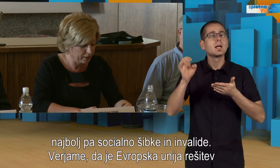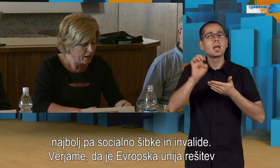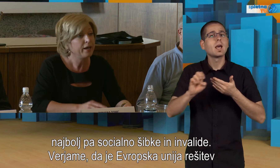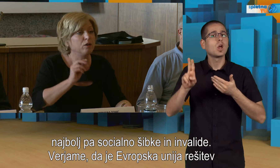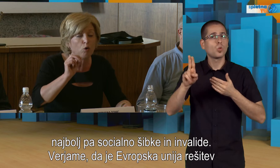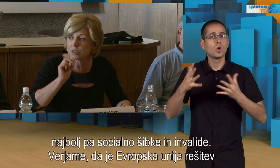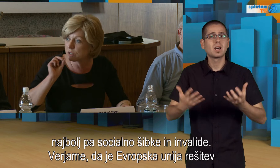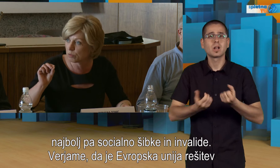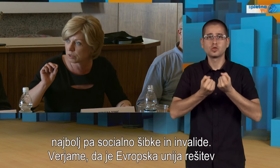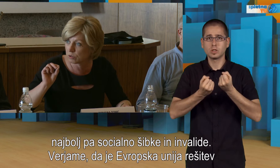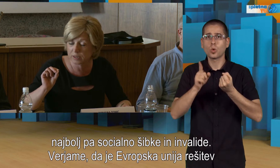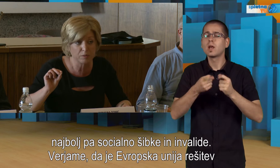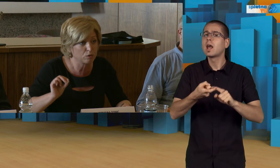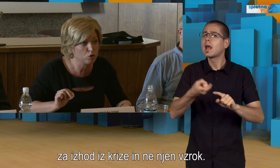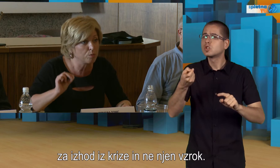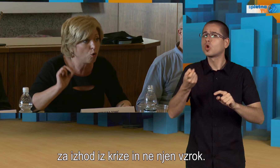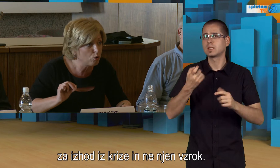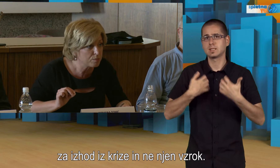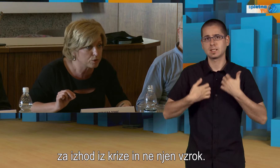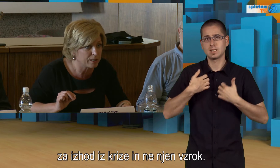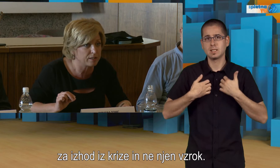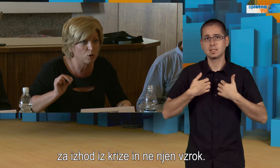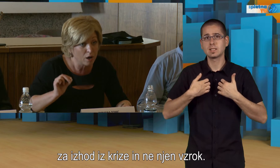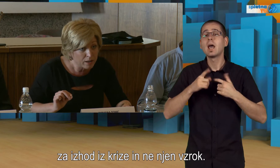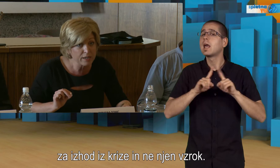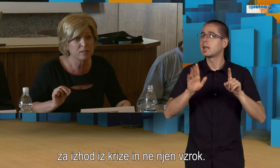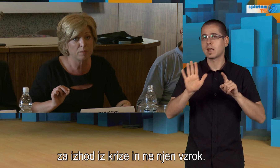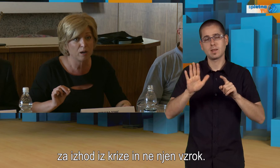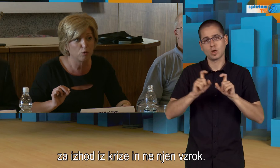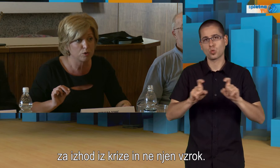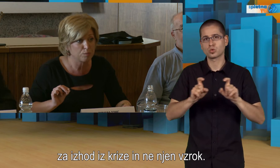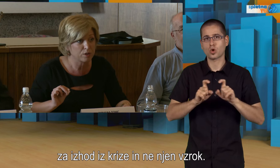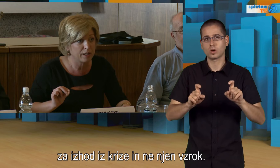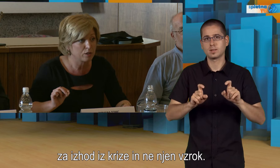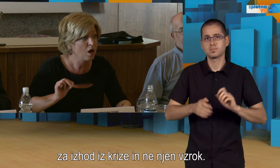Verjame, da je Evropska unija rešitev za izhod iz krize in ne njen vzrok.